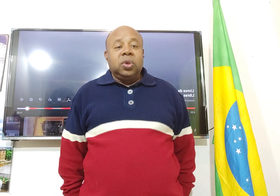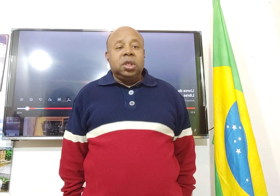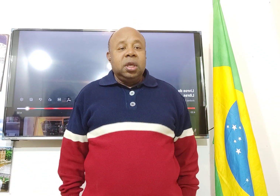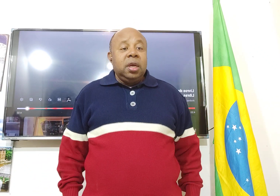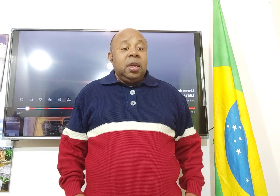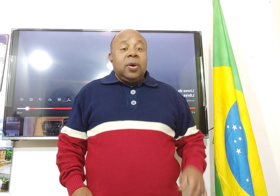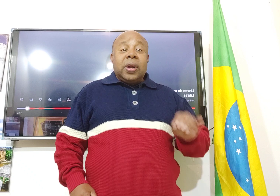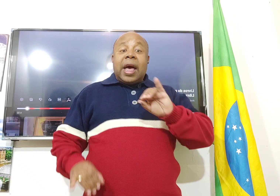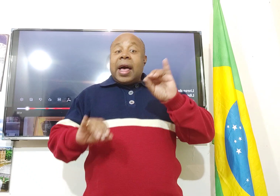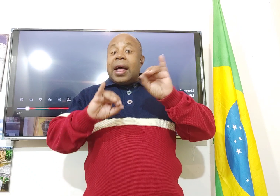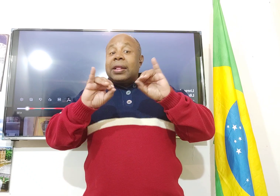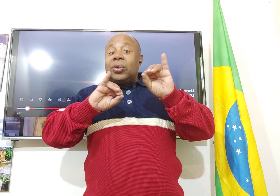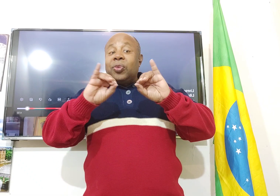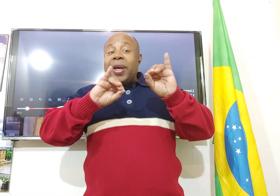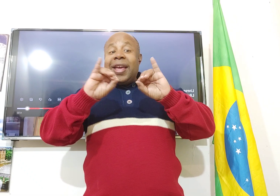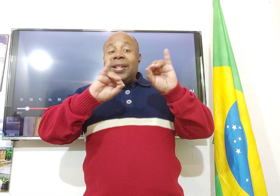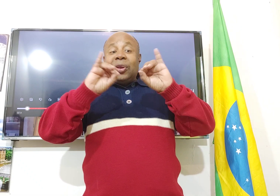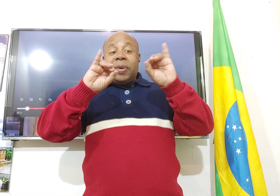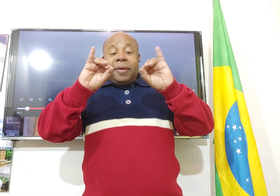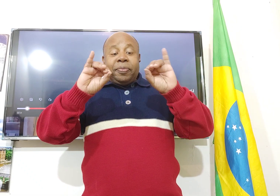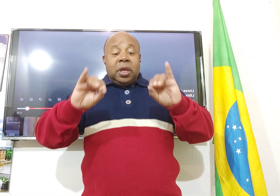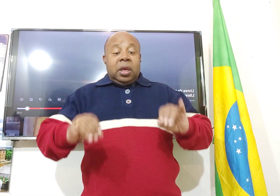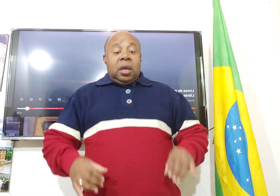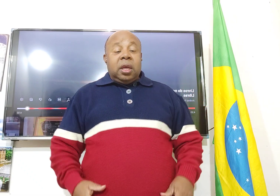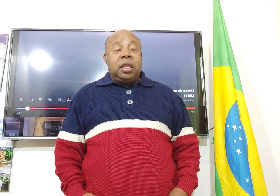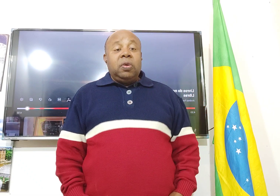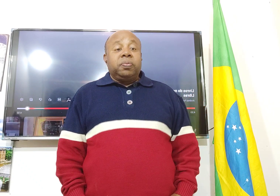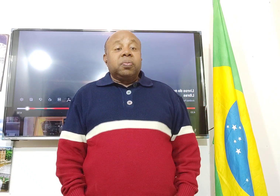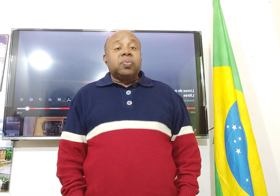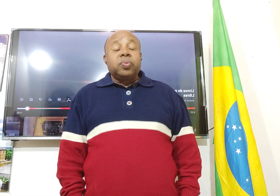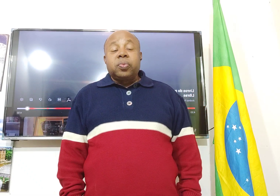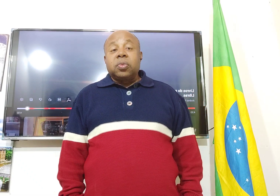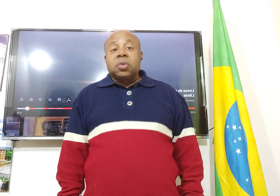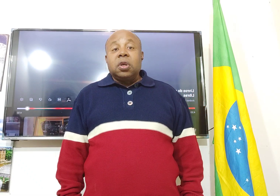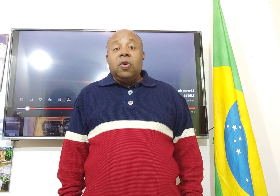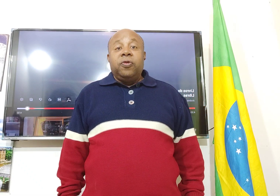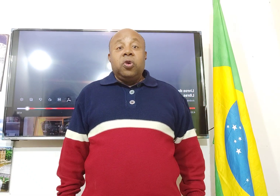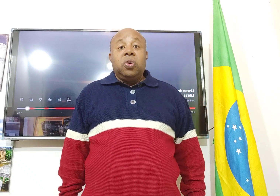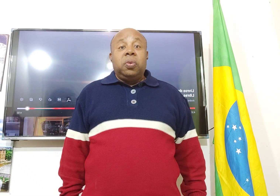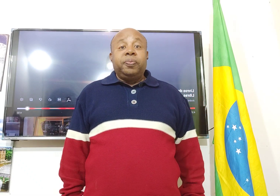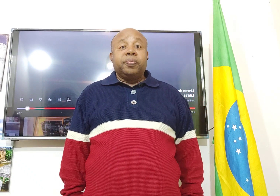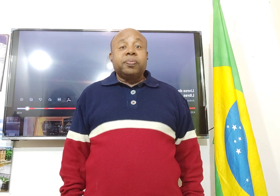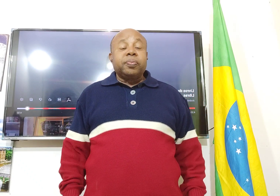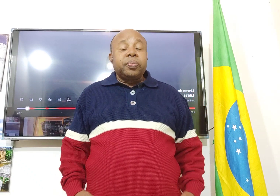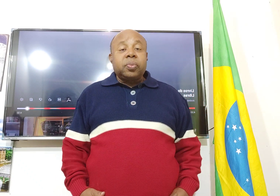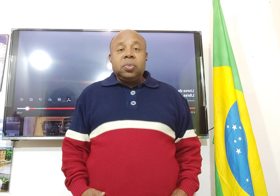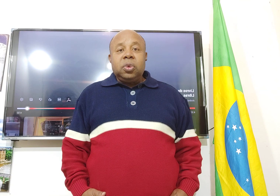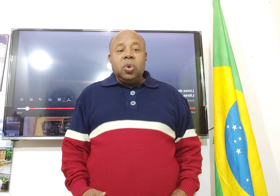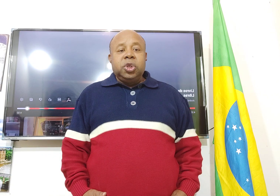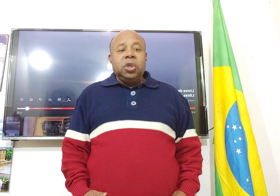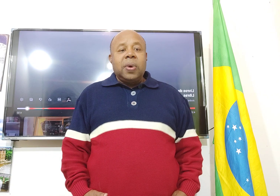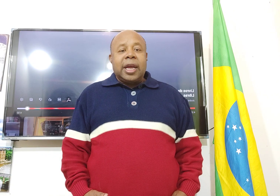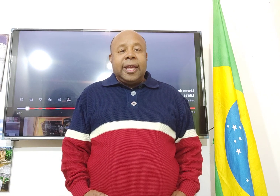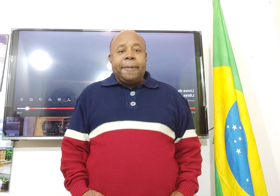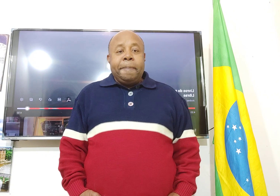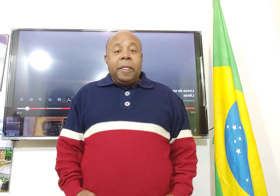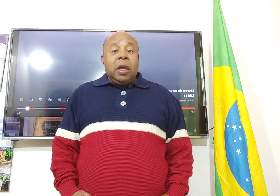hoje. Olá, tudo bem? Tudo bem? Então, eu vou continuar aqui